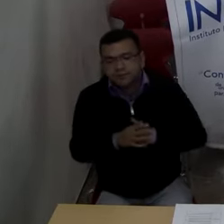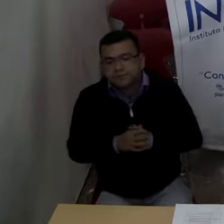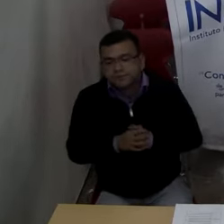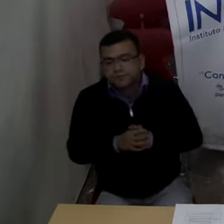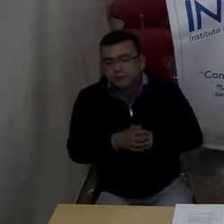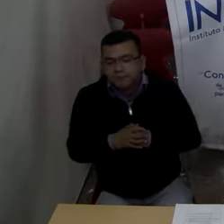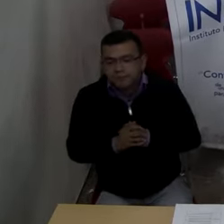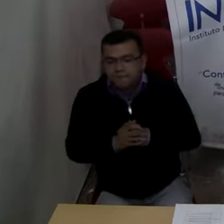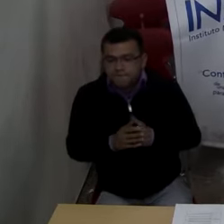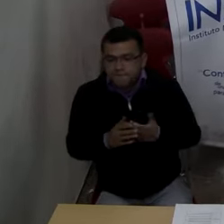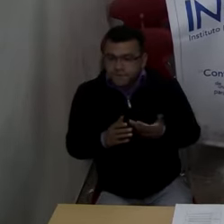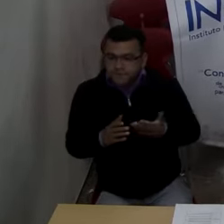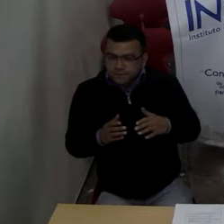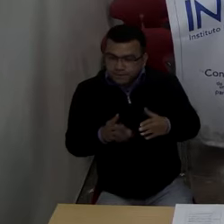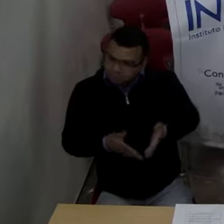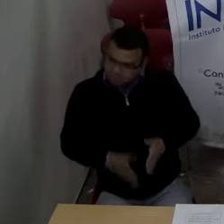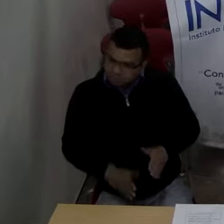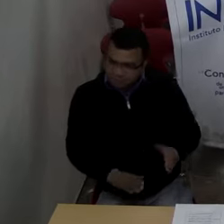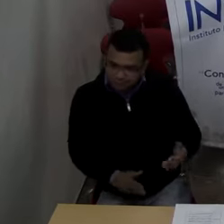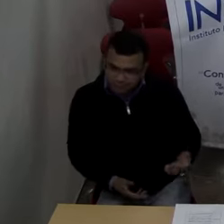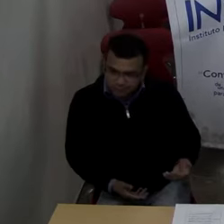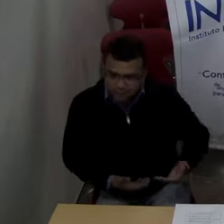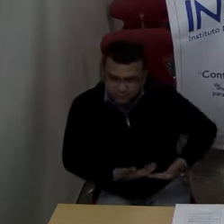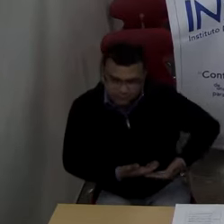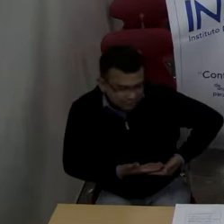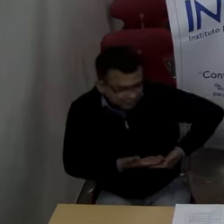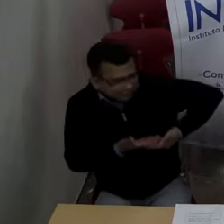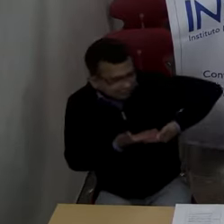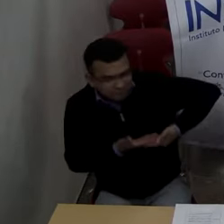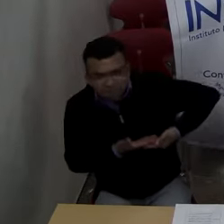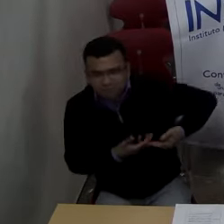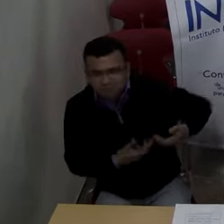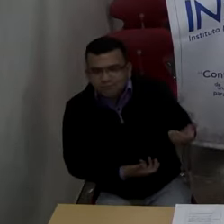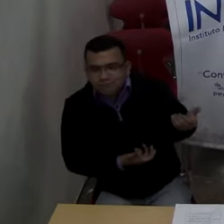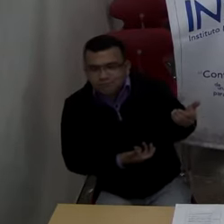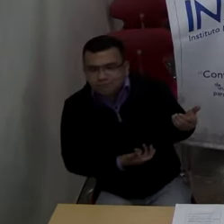Ya durante la lactancia, el niño más grandecito,